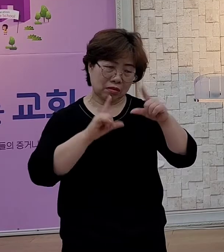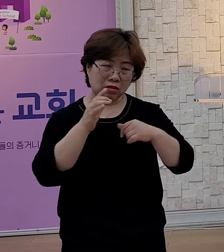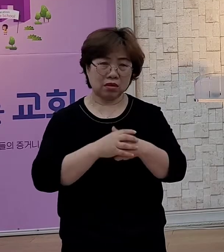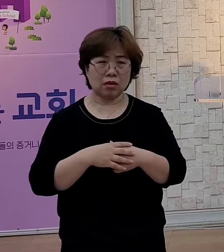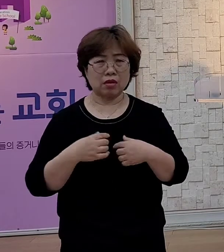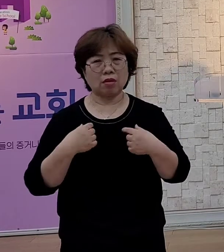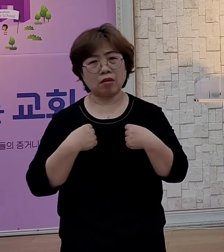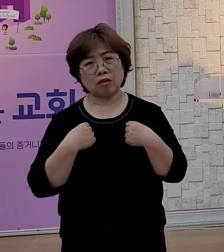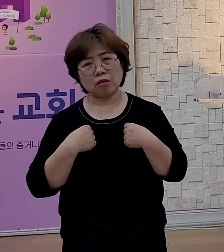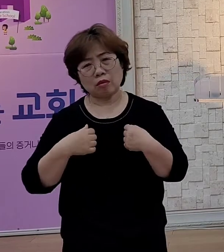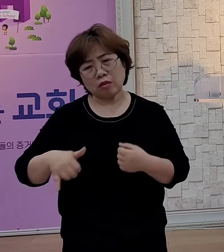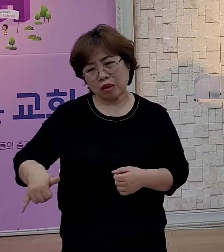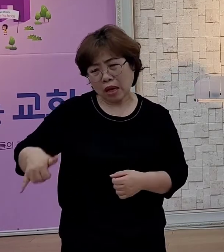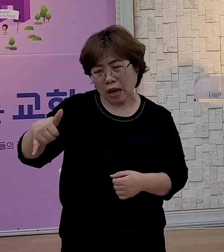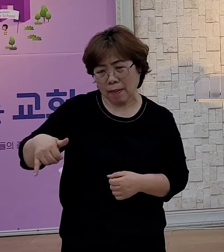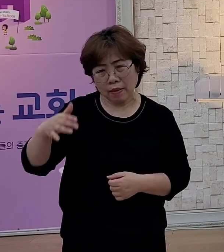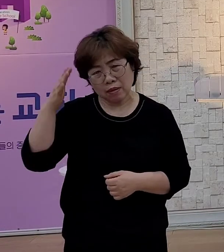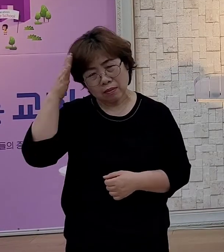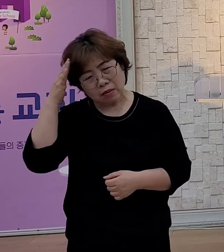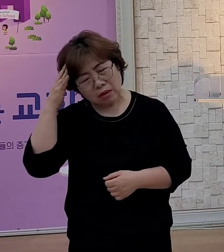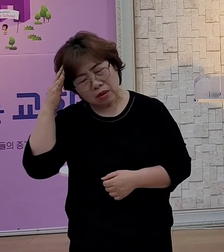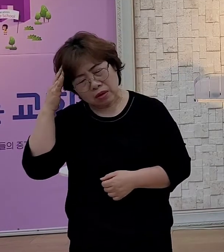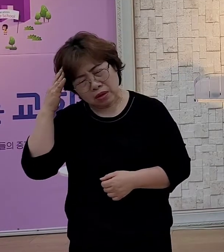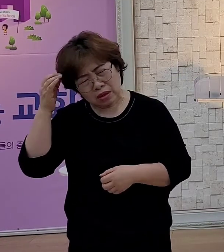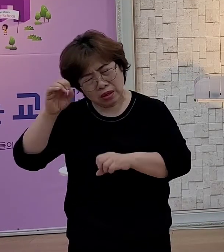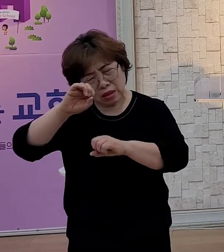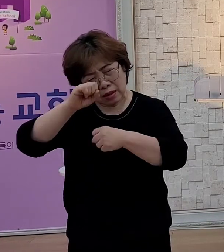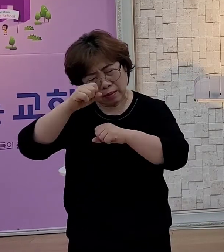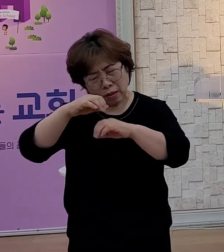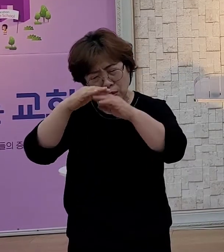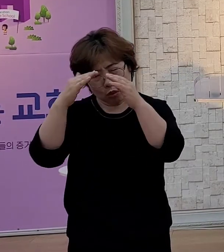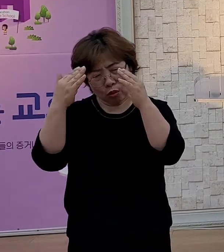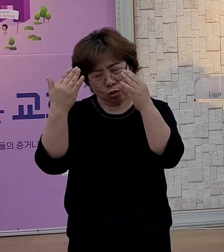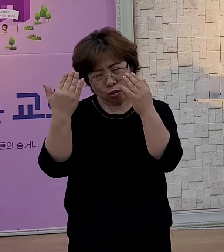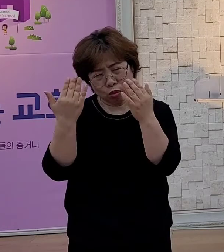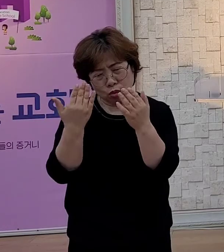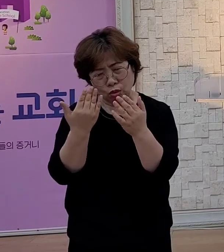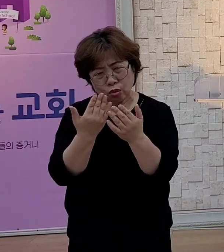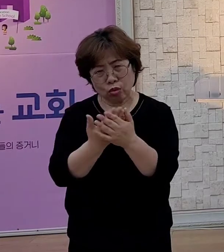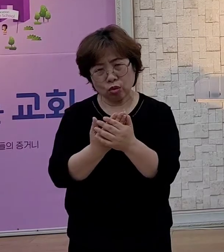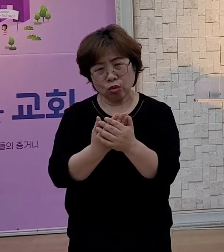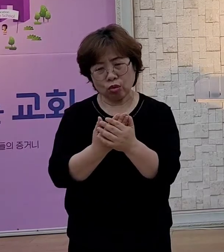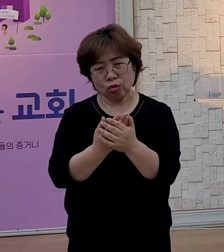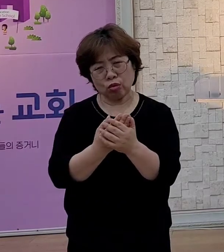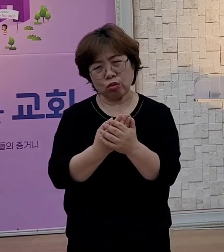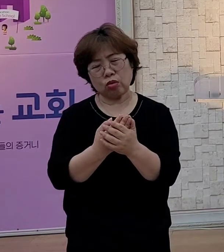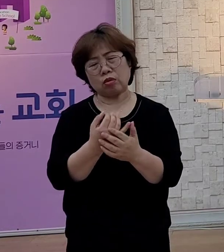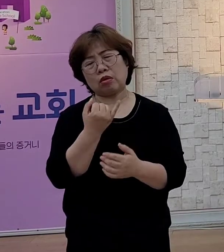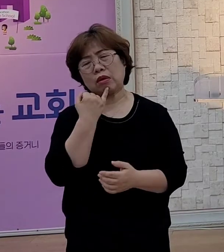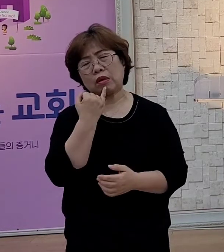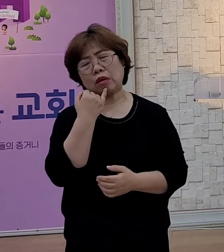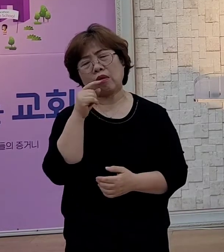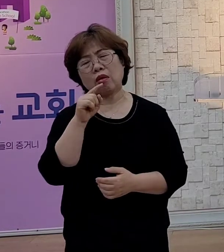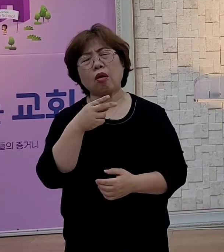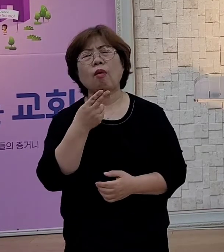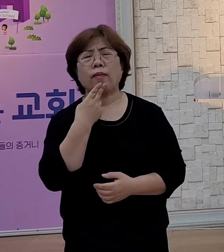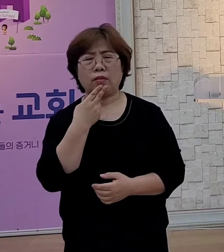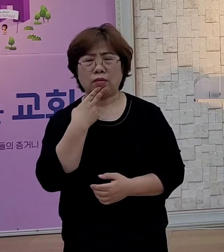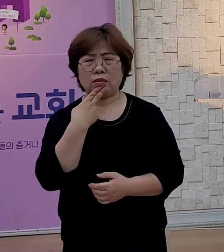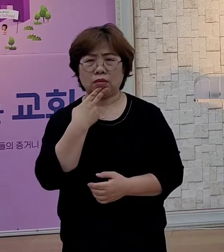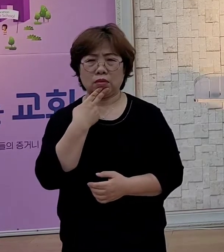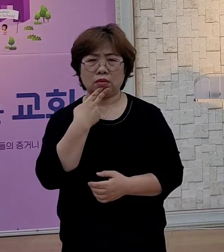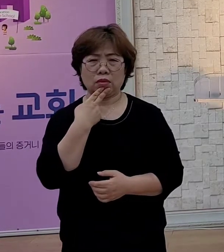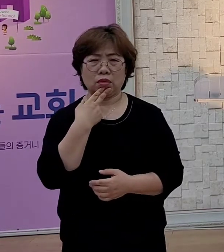옷도 가방도 머리도 신발도 뭐 하나 아유 괜찮네 하는 것이